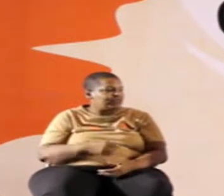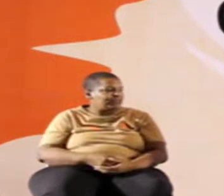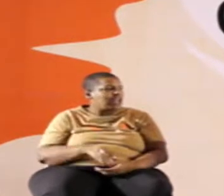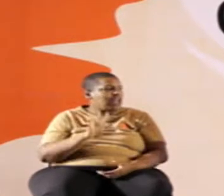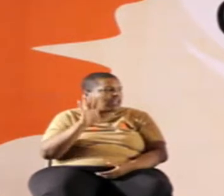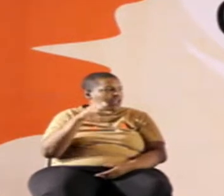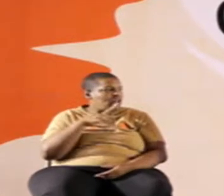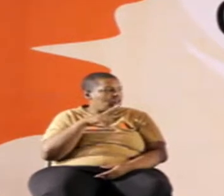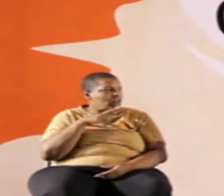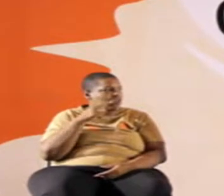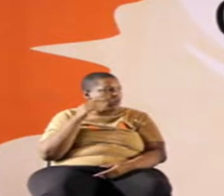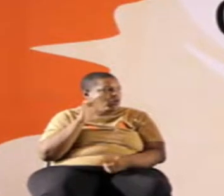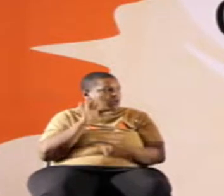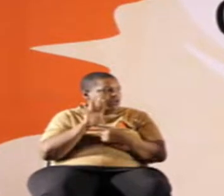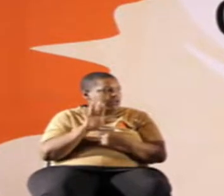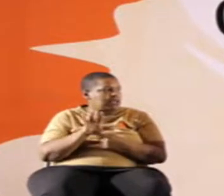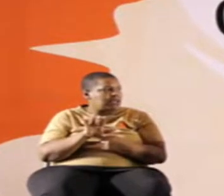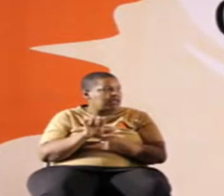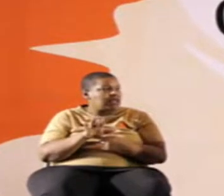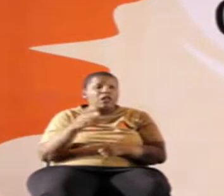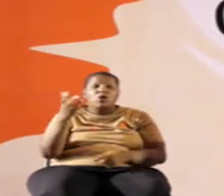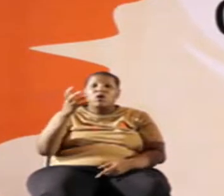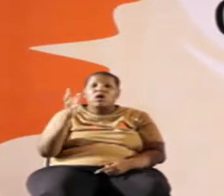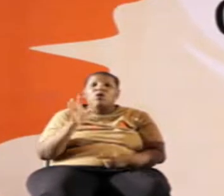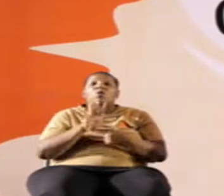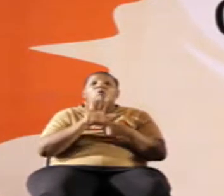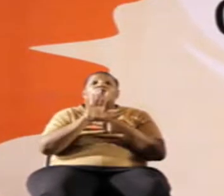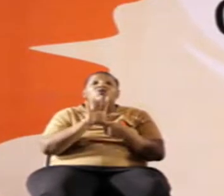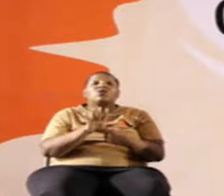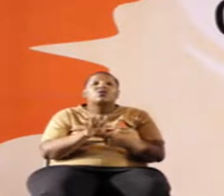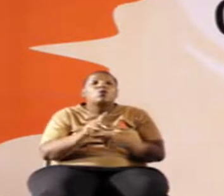mostrar. O que eu quero mostrar